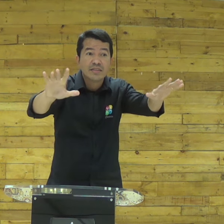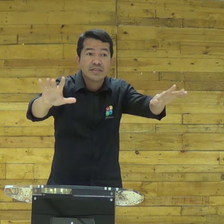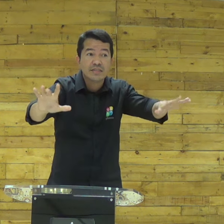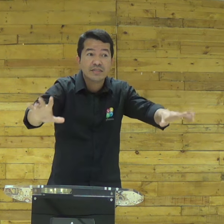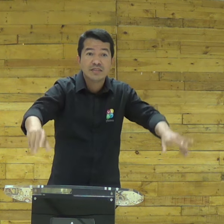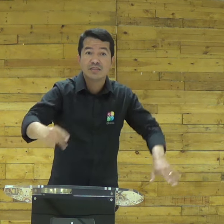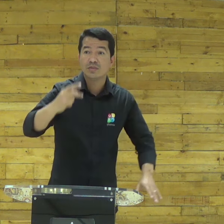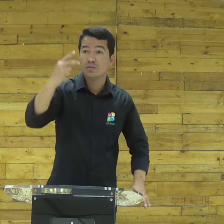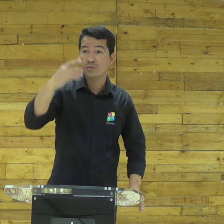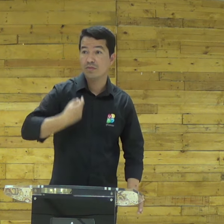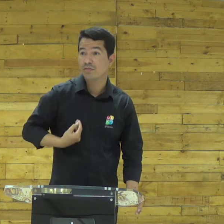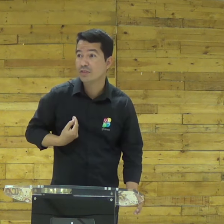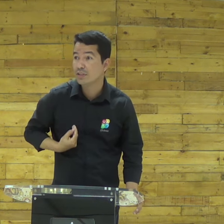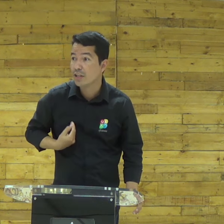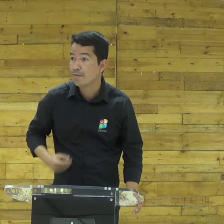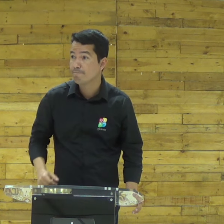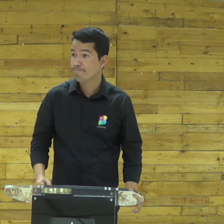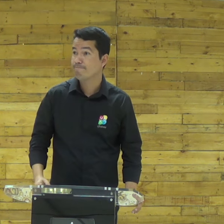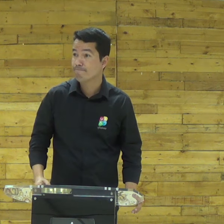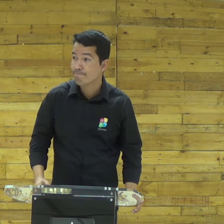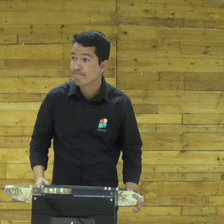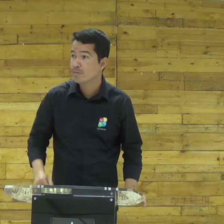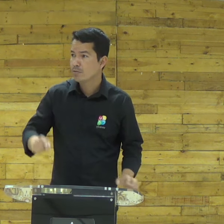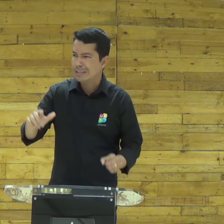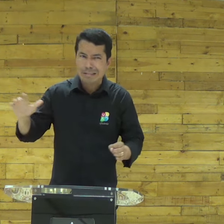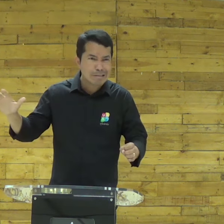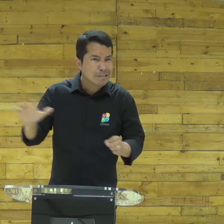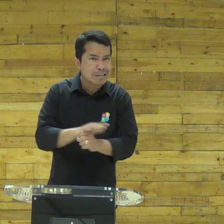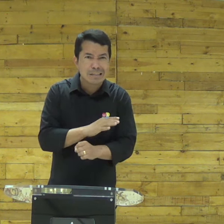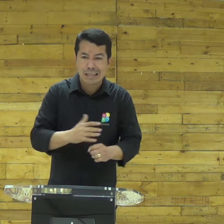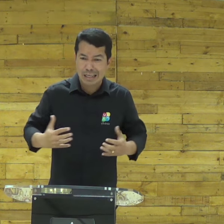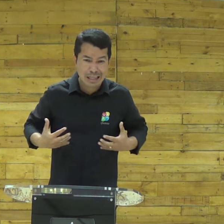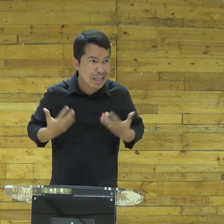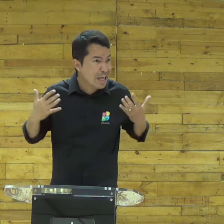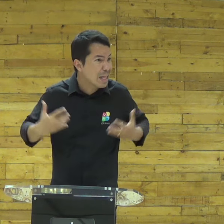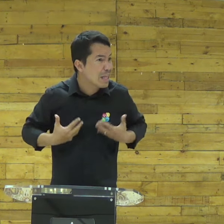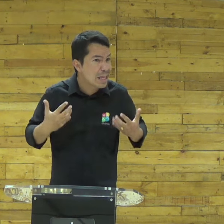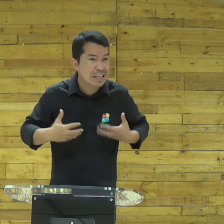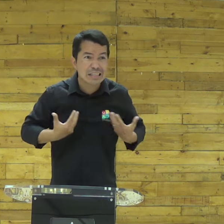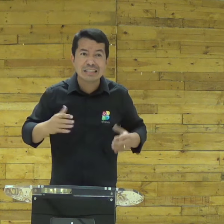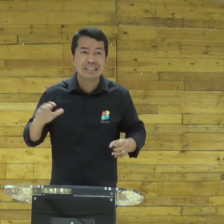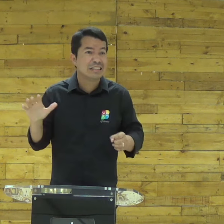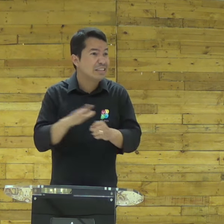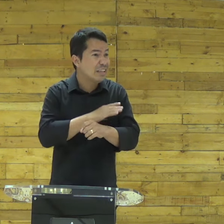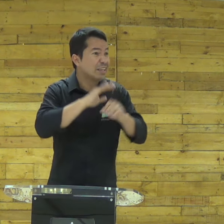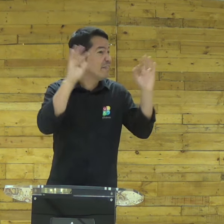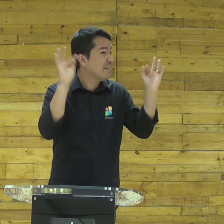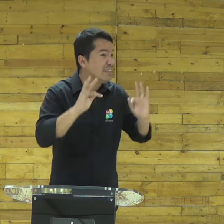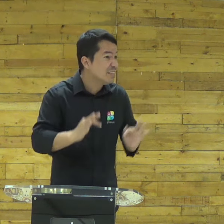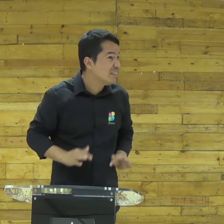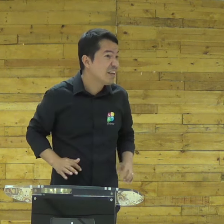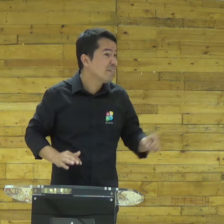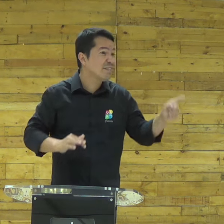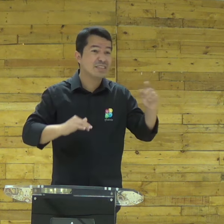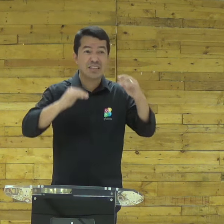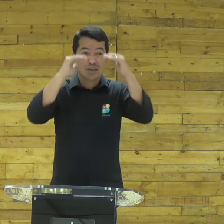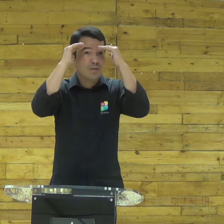enche a sua vida ele abençoa a sua vida ele enche ele lhe enche de alegria enche de